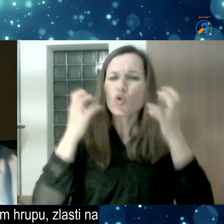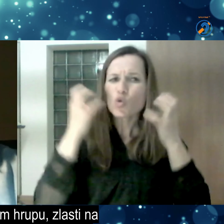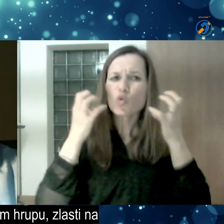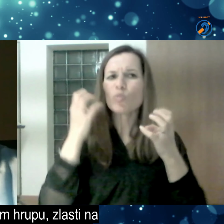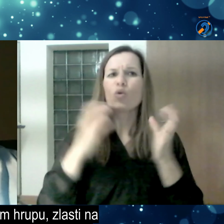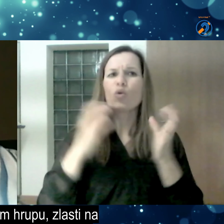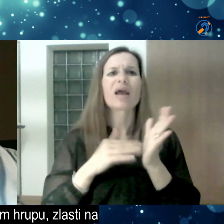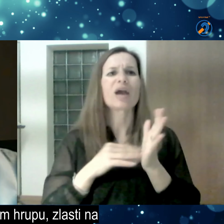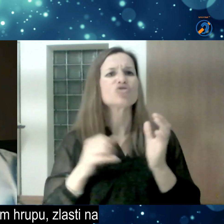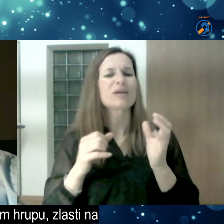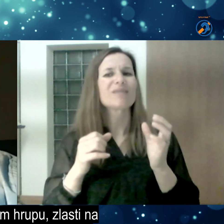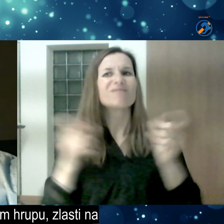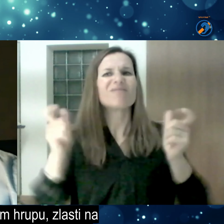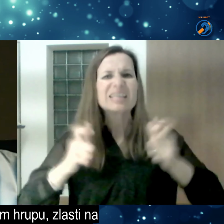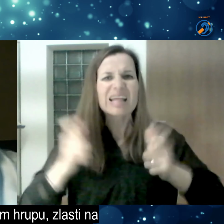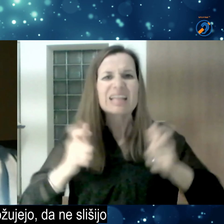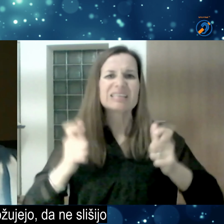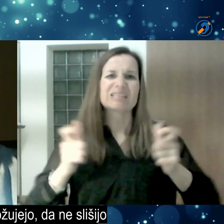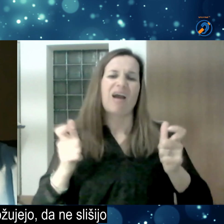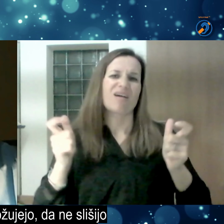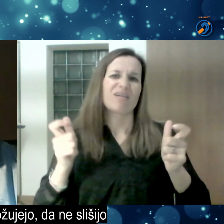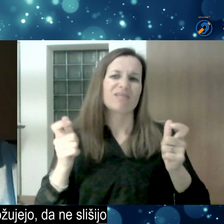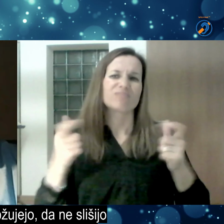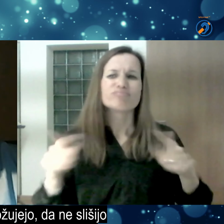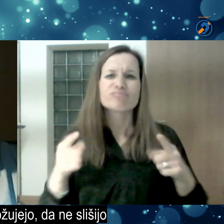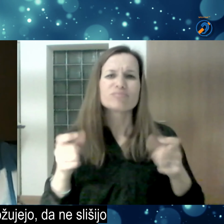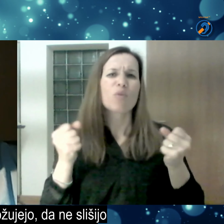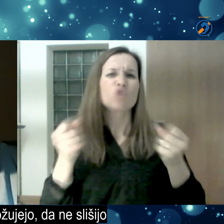hudih veselicah, močnih glasbi in tako naprej. Takrat